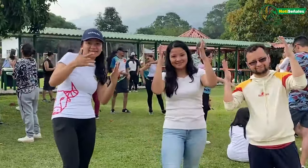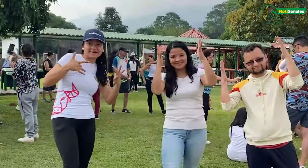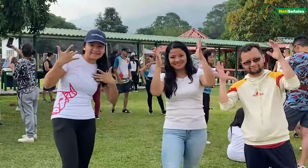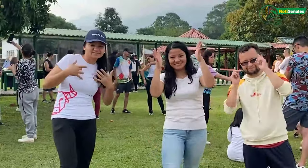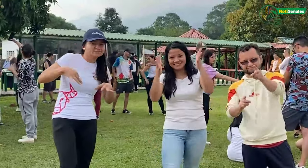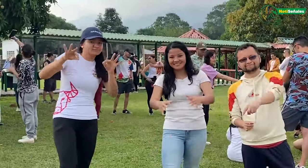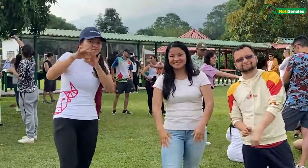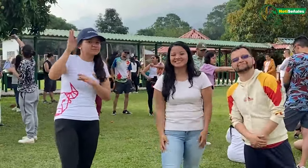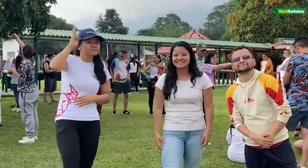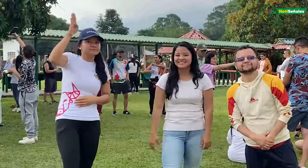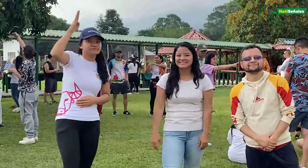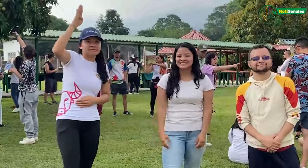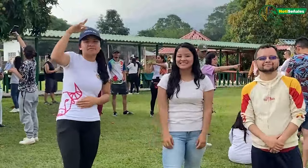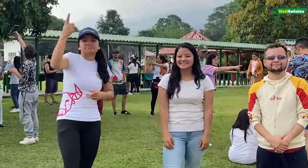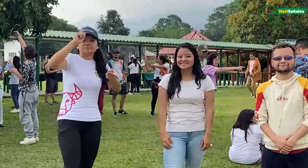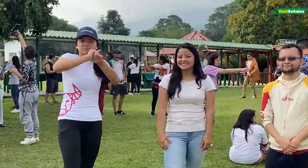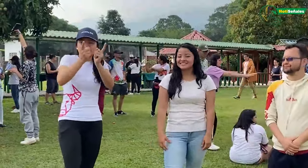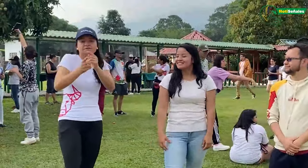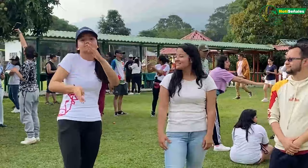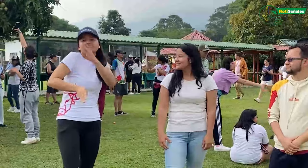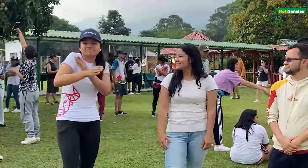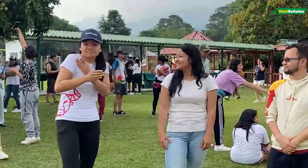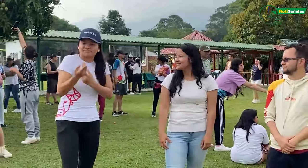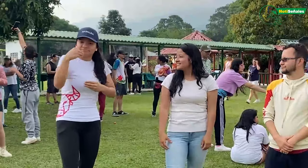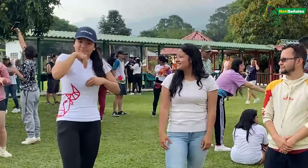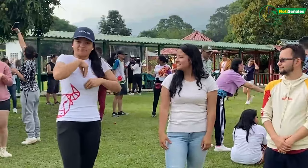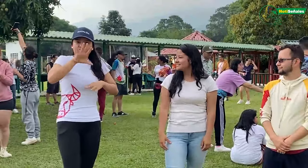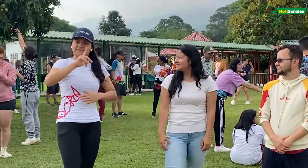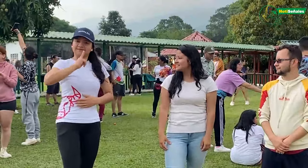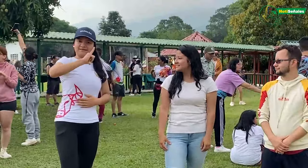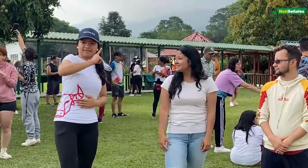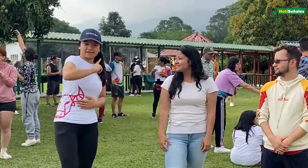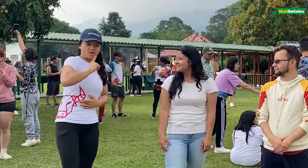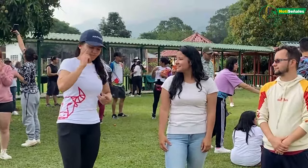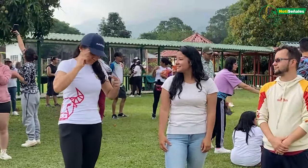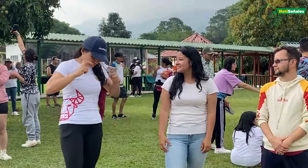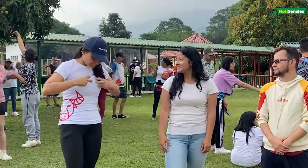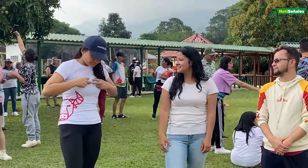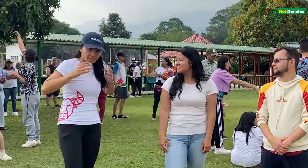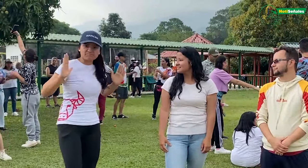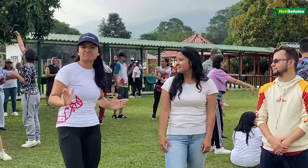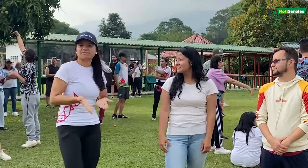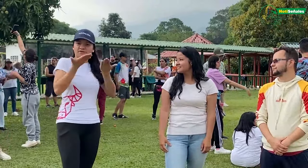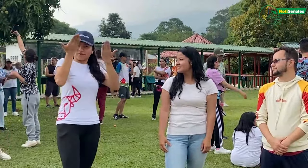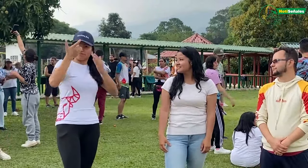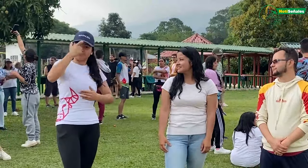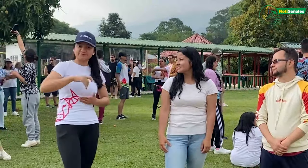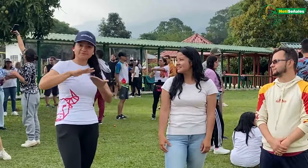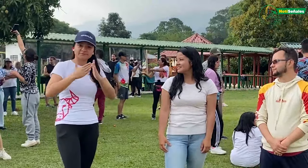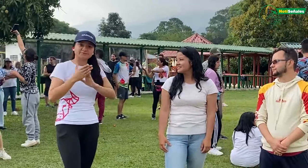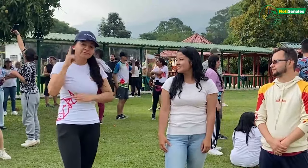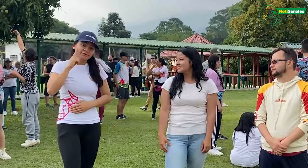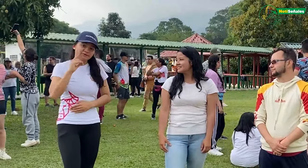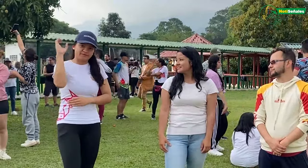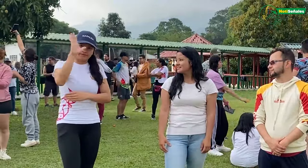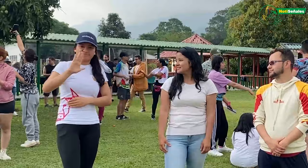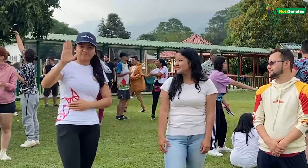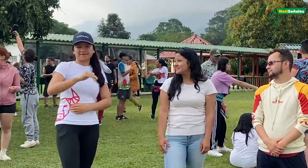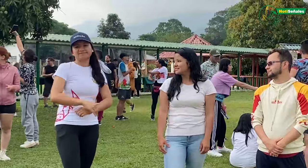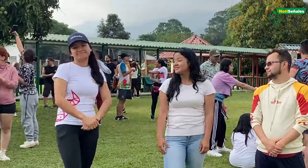Estamos muy contentos, esperamos tener un próximo encuentro para seguir fortaleciéndonos como líderes y mejorar continuamente en pro de la comunidad sorda de Colombia.